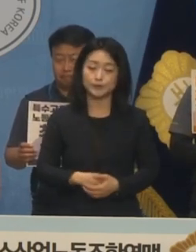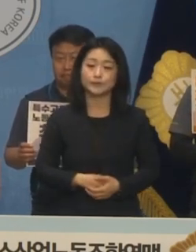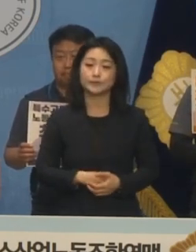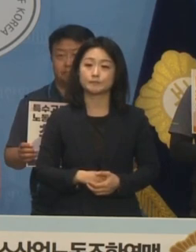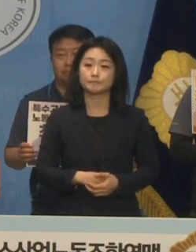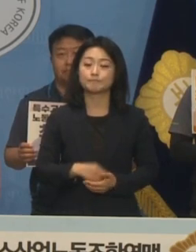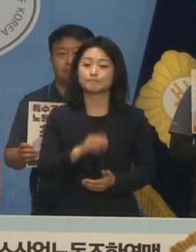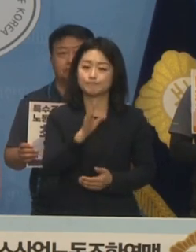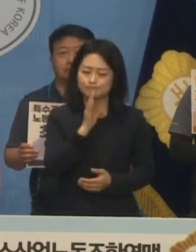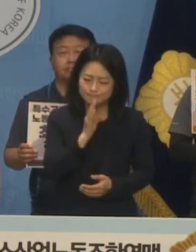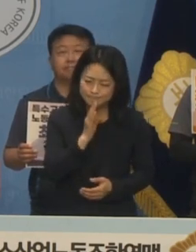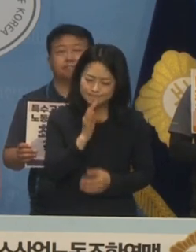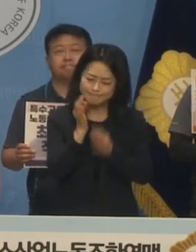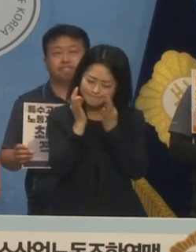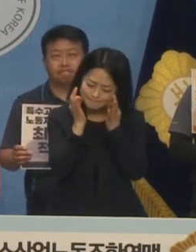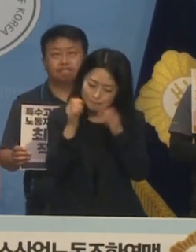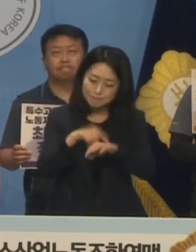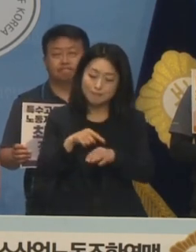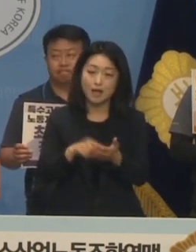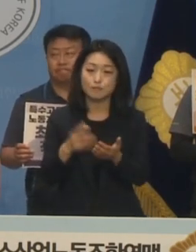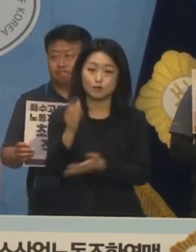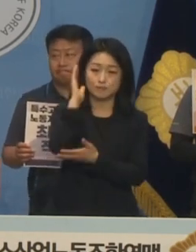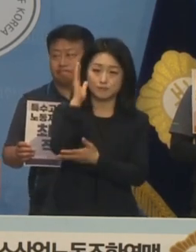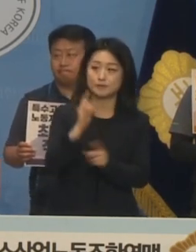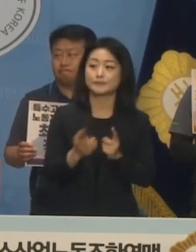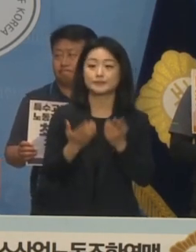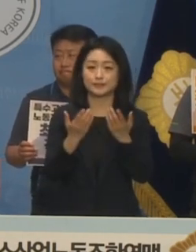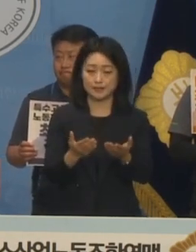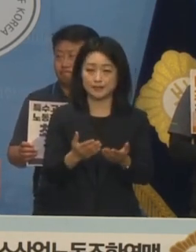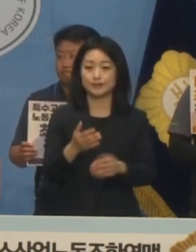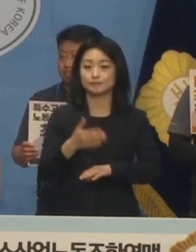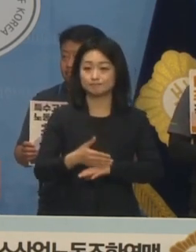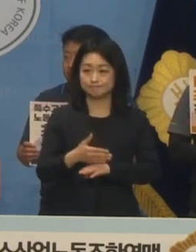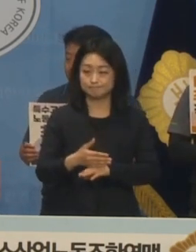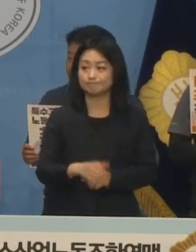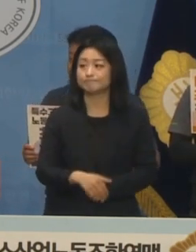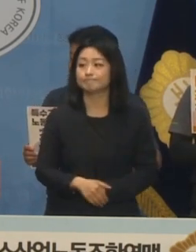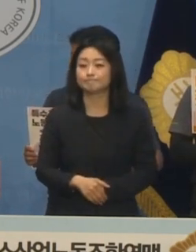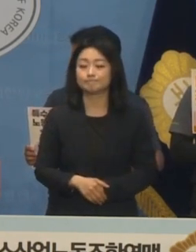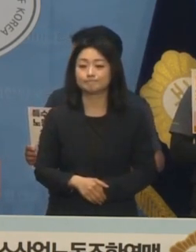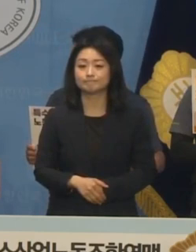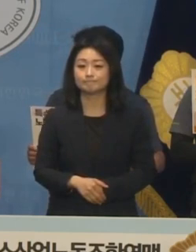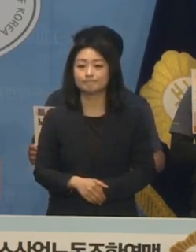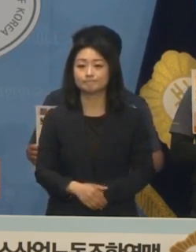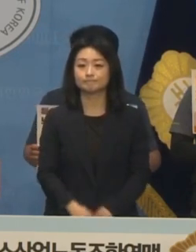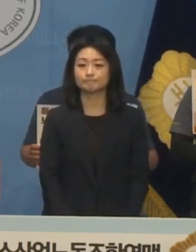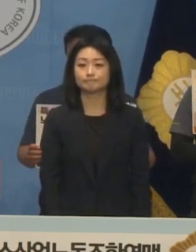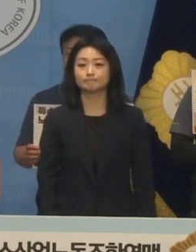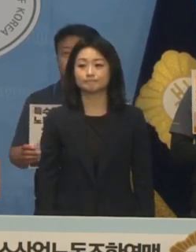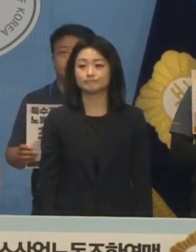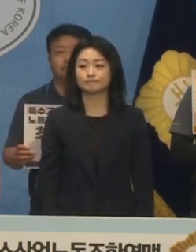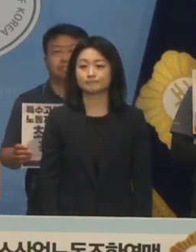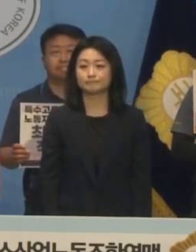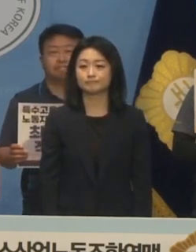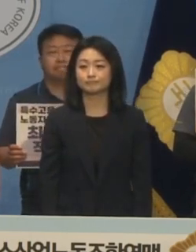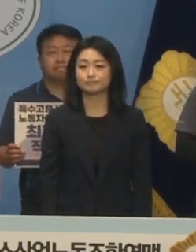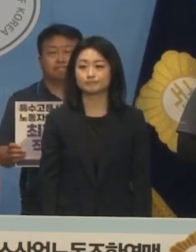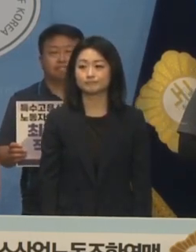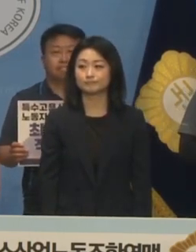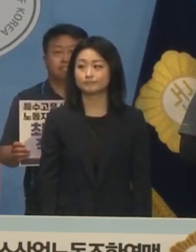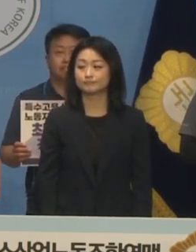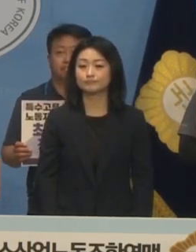많이 무너집니다. 저희도 법제화된 제도 안에서 정당한 권리를 부여받고 싶습니다. 국회가 하는